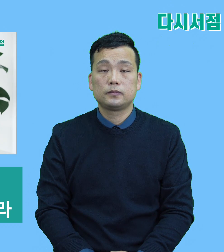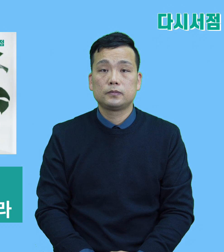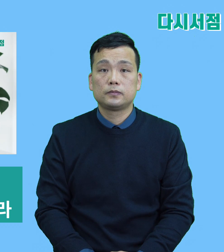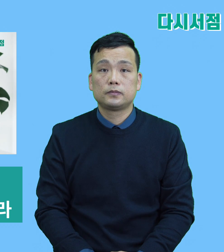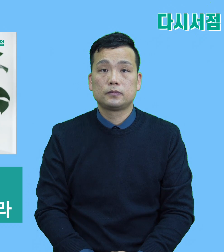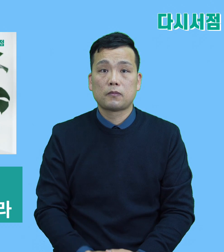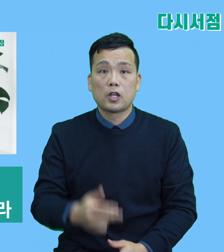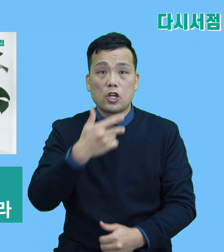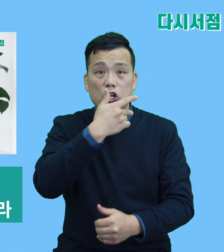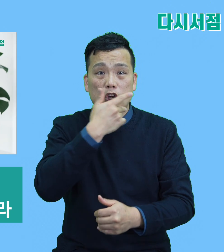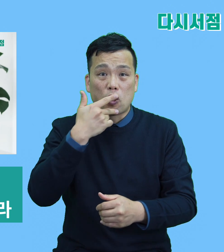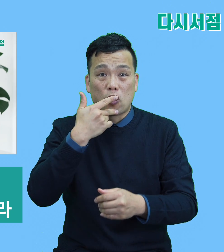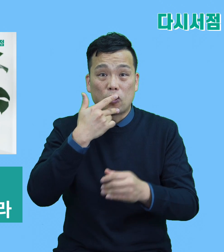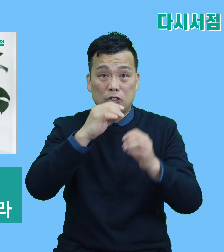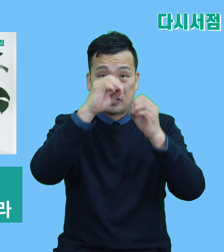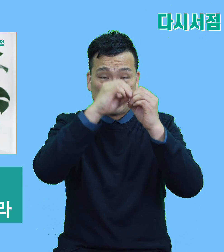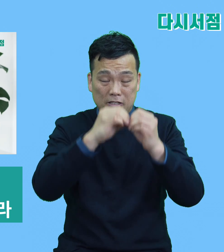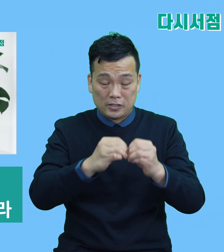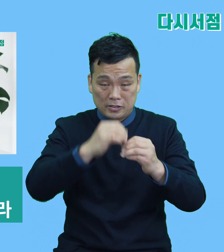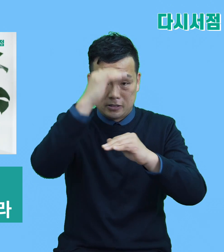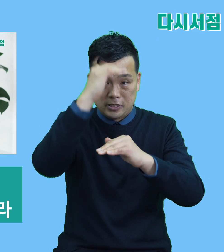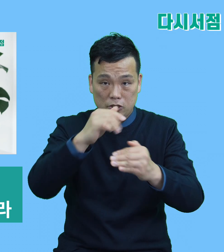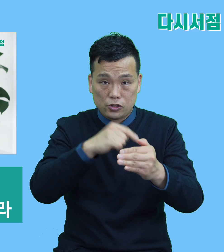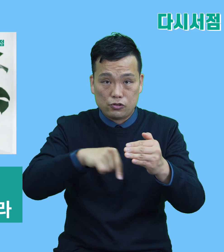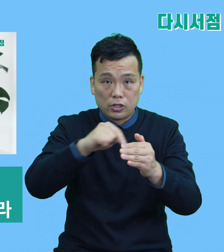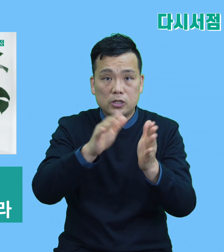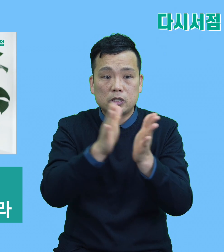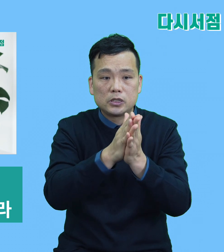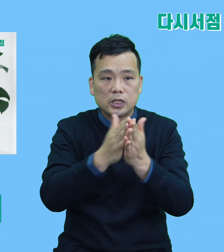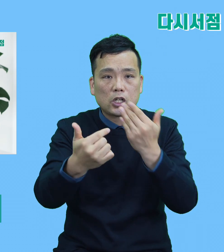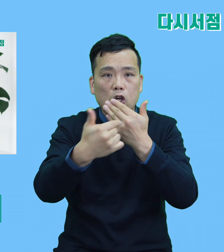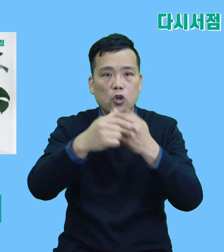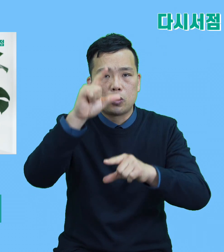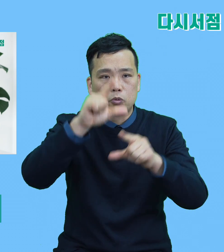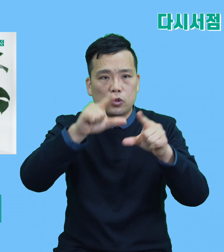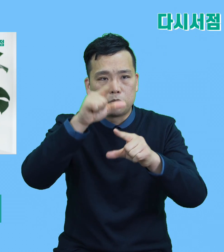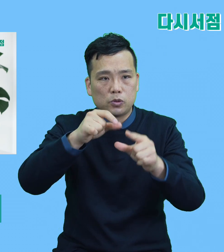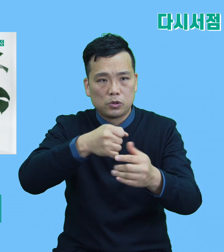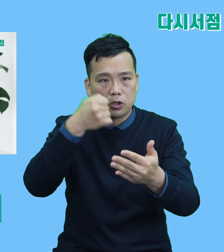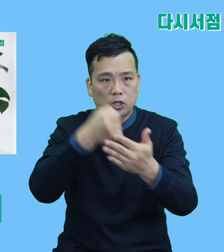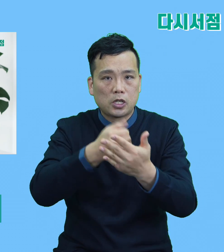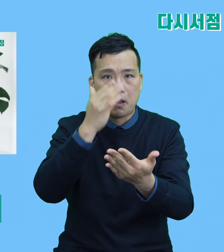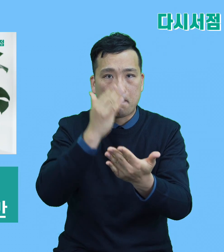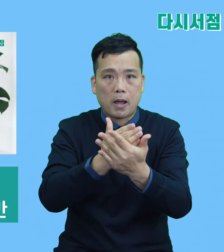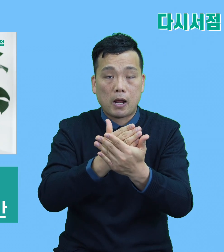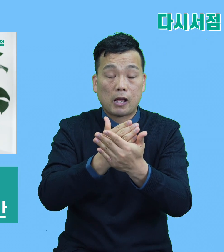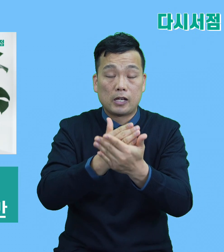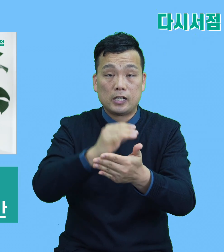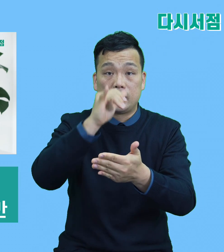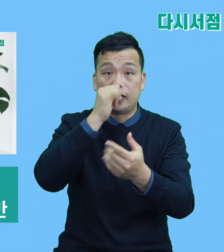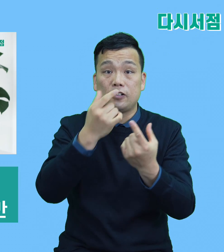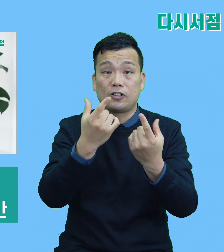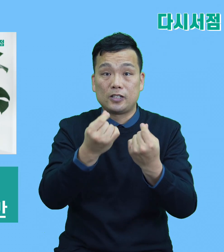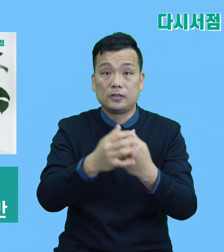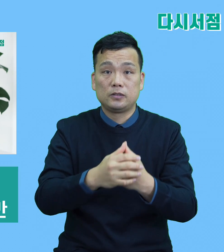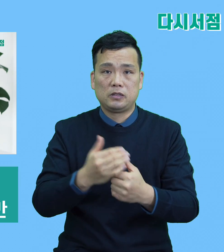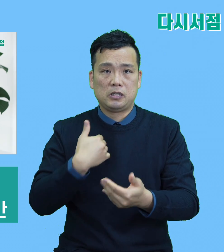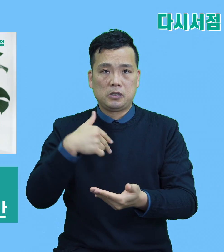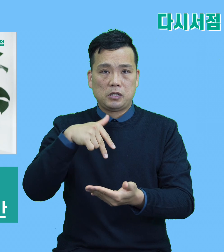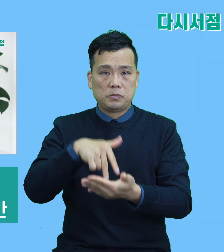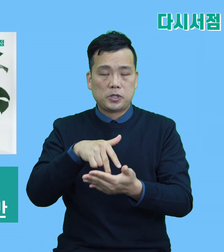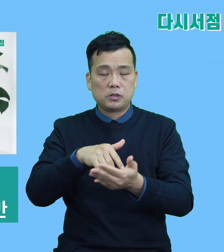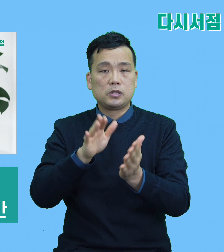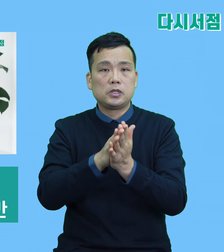영어 속담 중에 책을 표지로 판단하지 말라라는 이야기가 있잖아요. 그런데 저는 이제